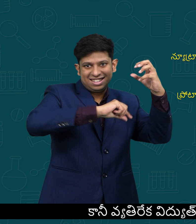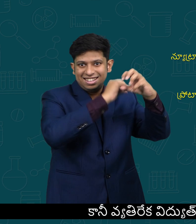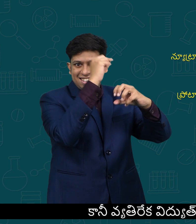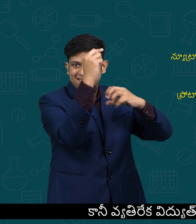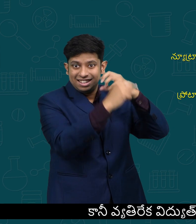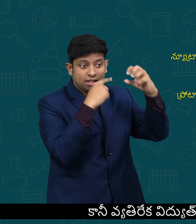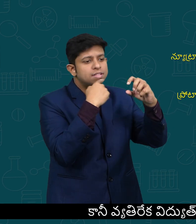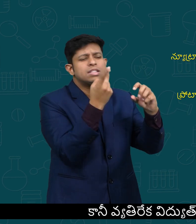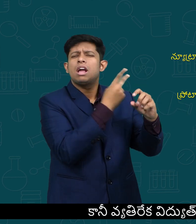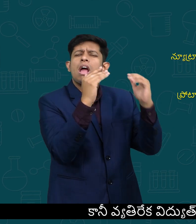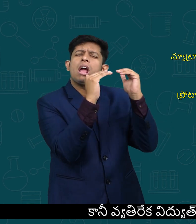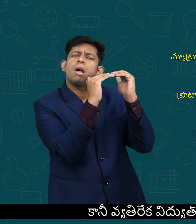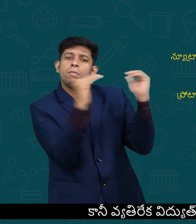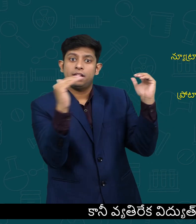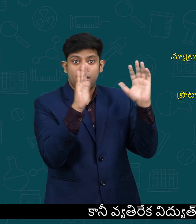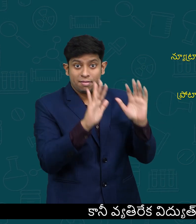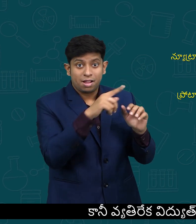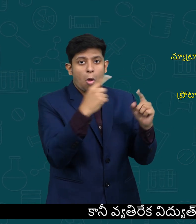ఛార్జీలను కలిగి ఉంటాయి.